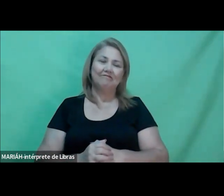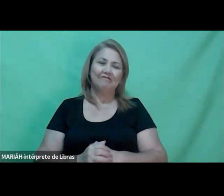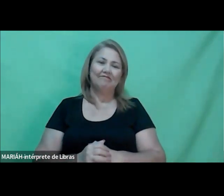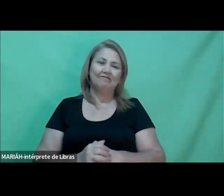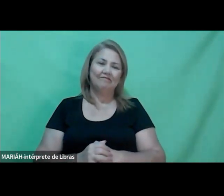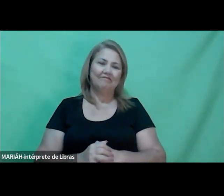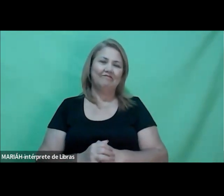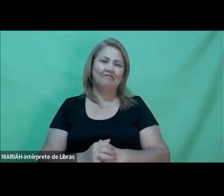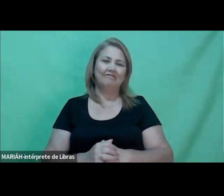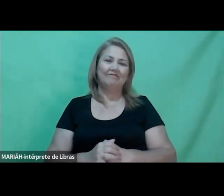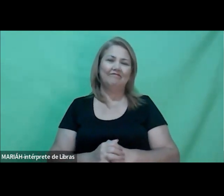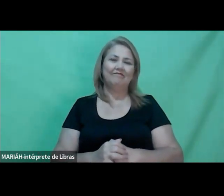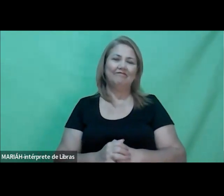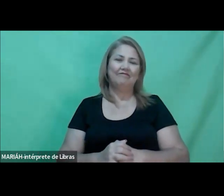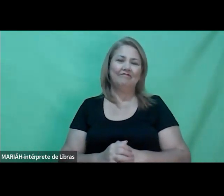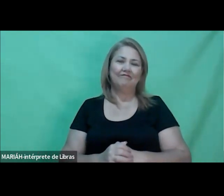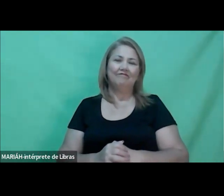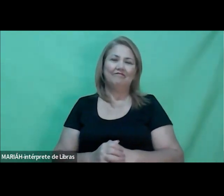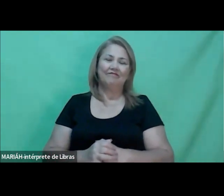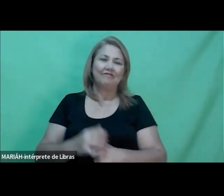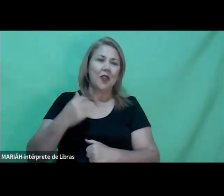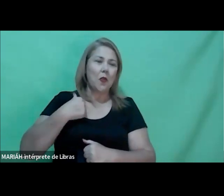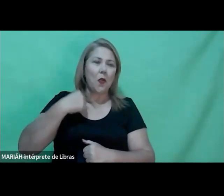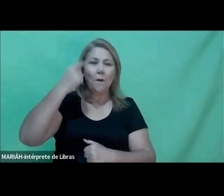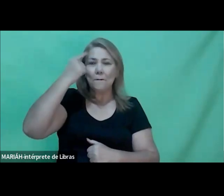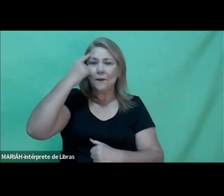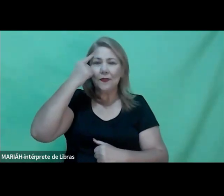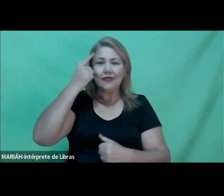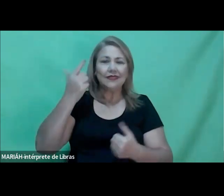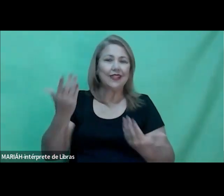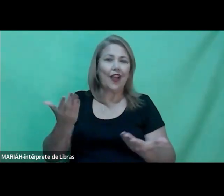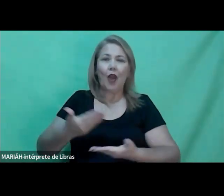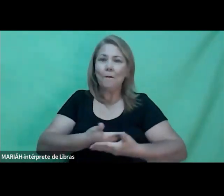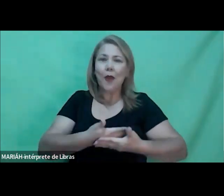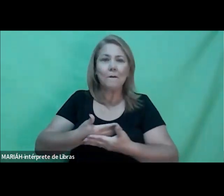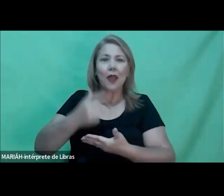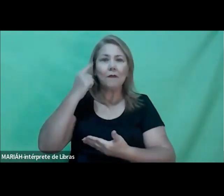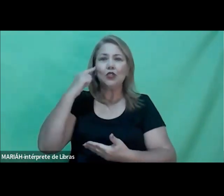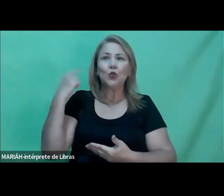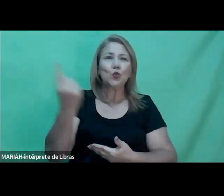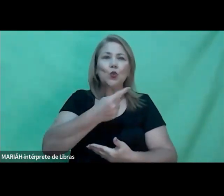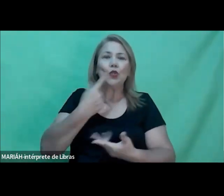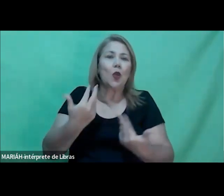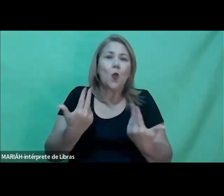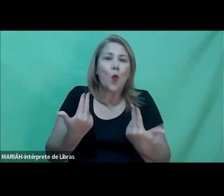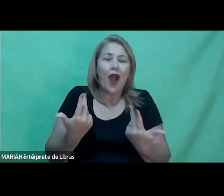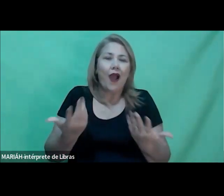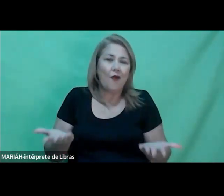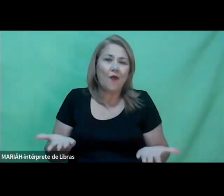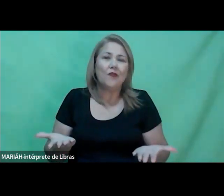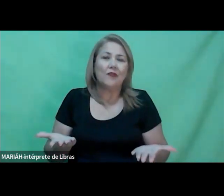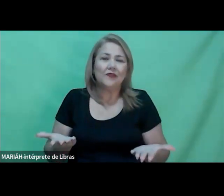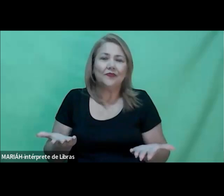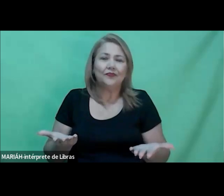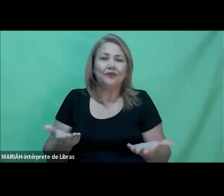grande es que yo pensaba que todos los bebés eran iguales entonces cómo